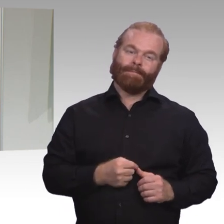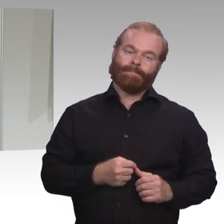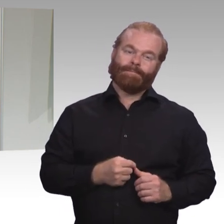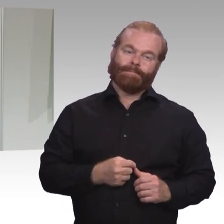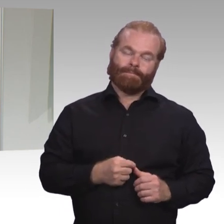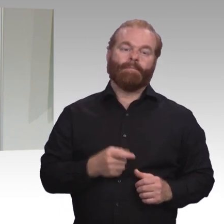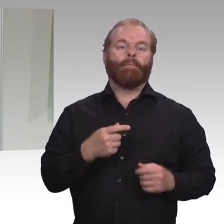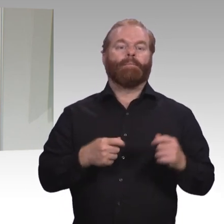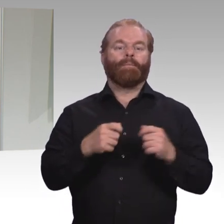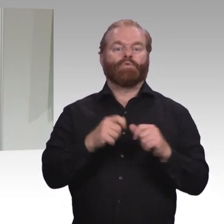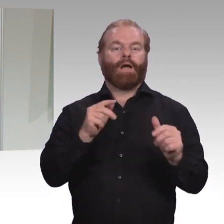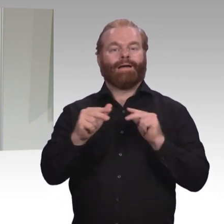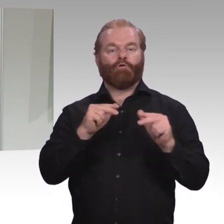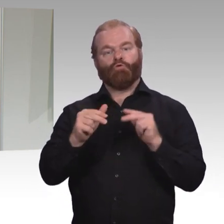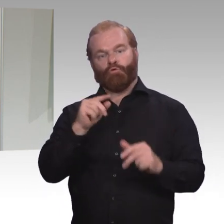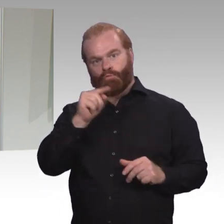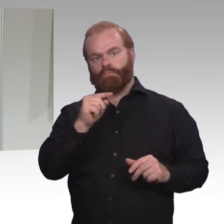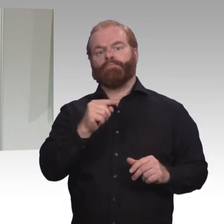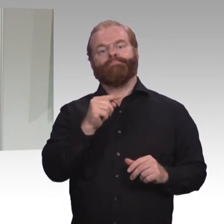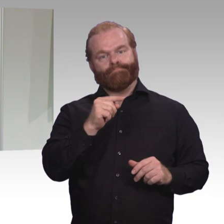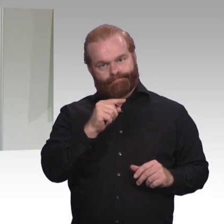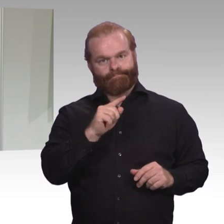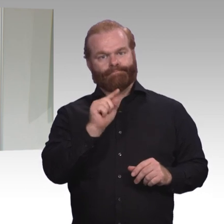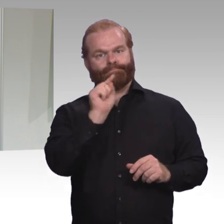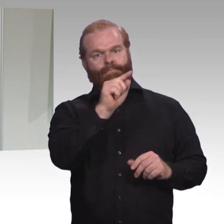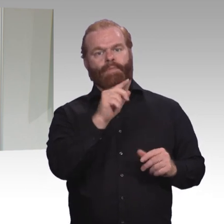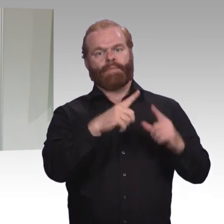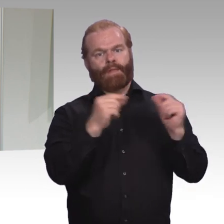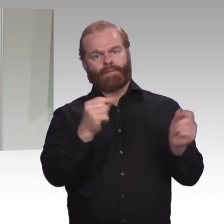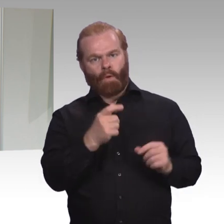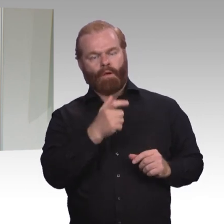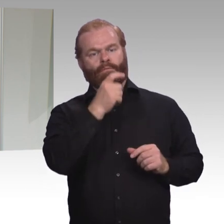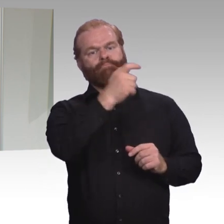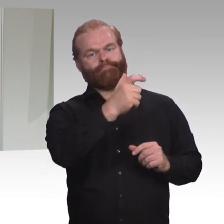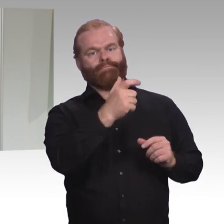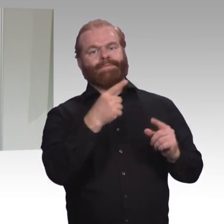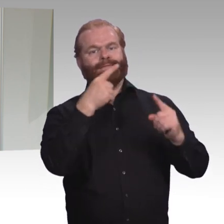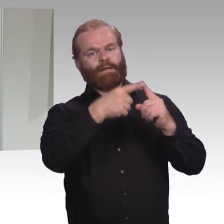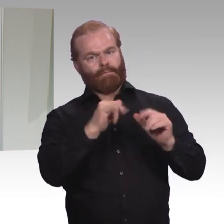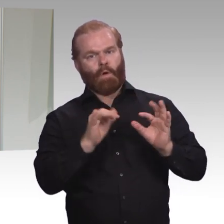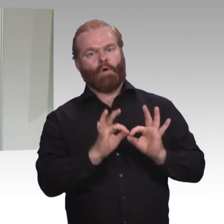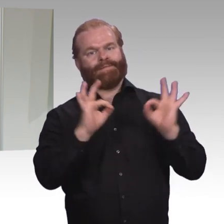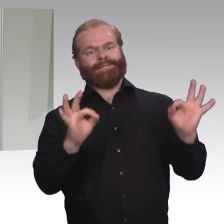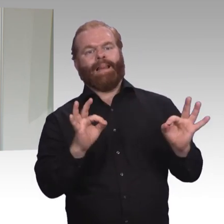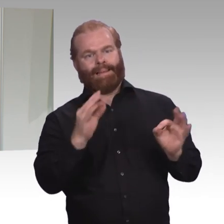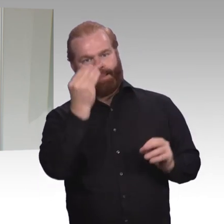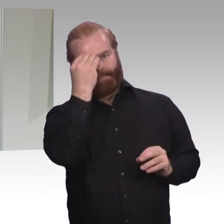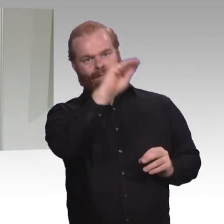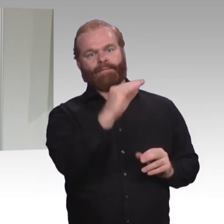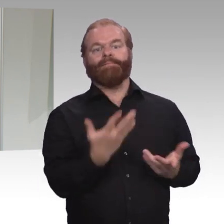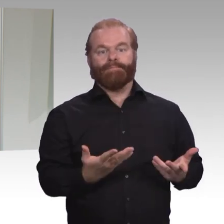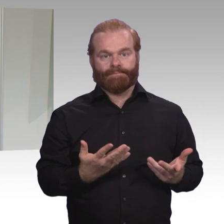gemeldet. Damit sind wir verbindlich in der Pflicht und das bestreitet auch niemand. Und drittens, damit keine Missverständnisse